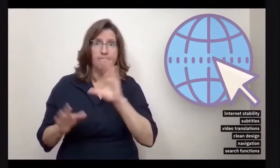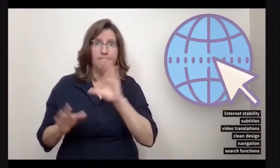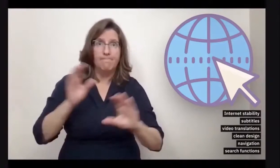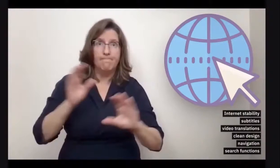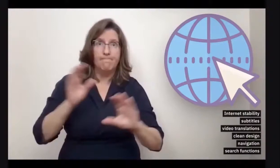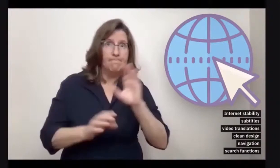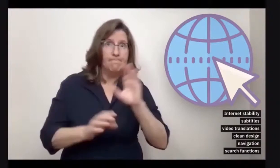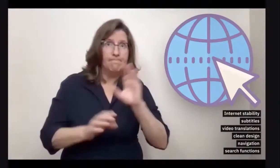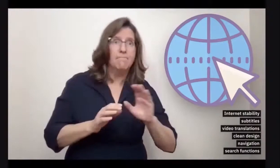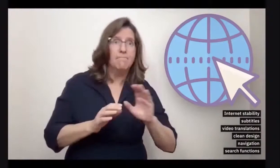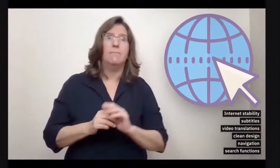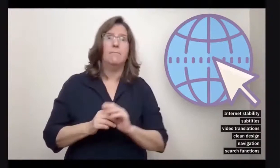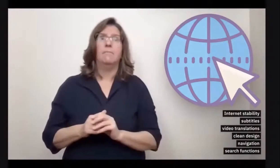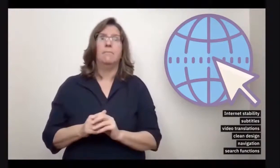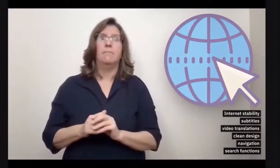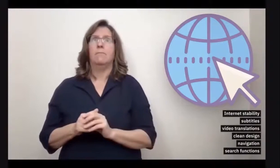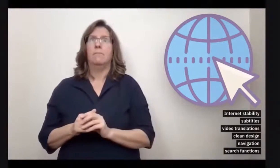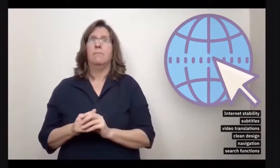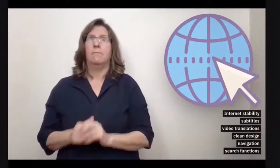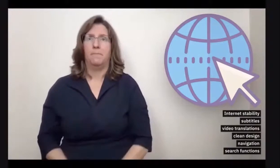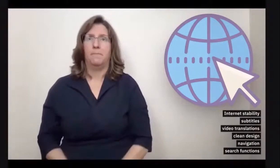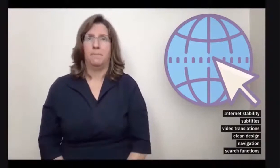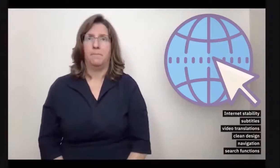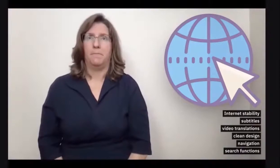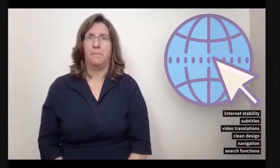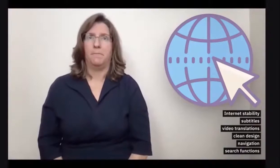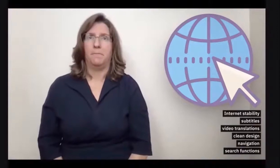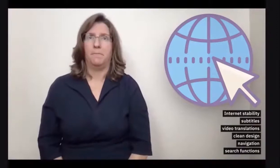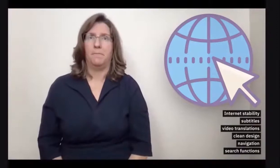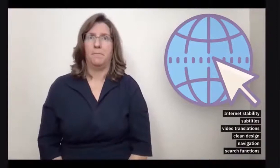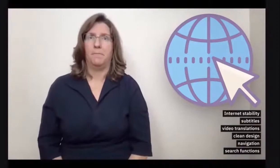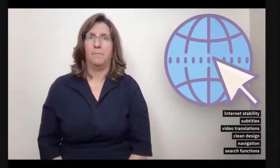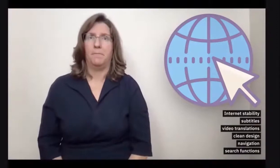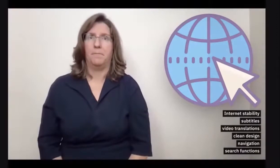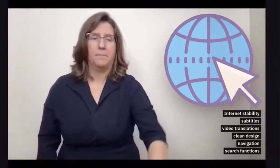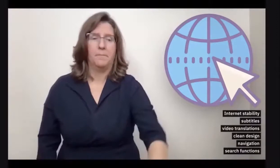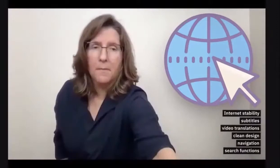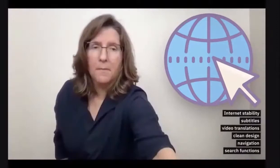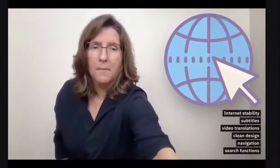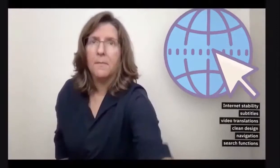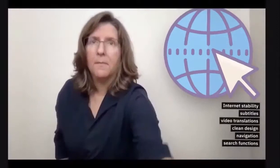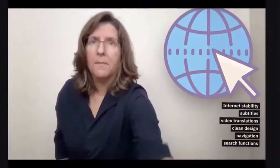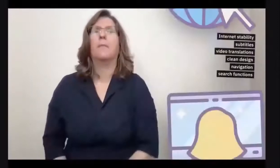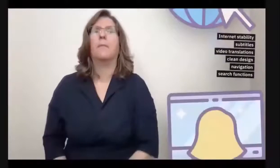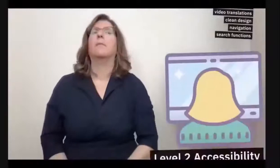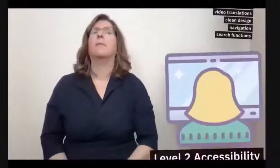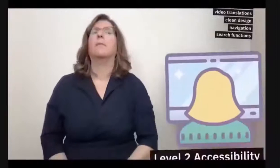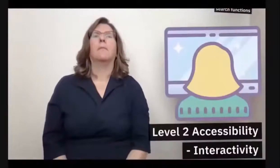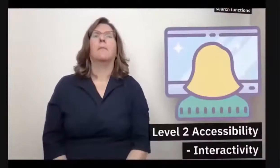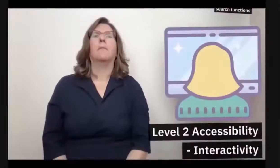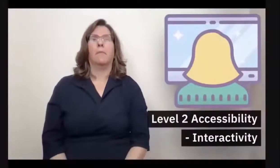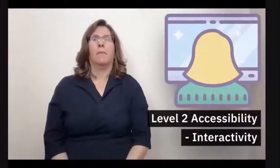El nivel 2 se enfoca con la interactividad entre el alumno y el contenido.